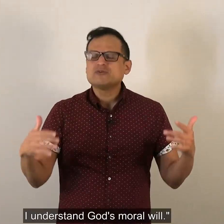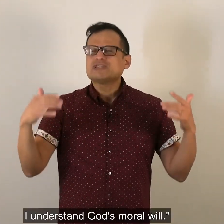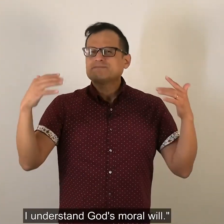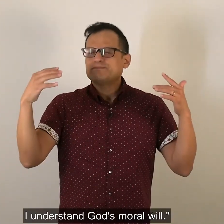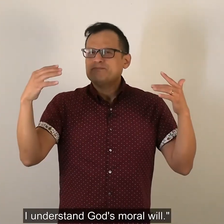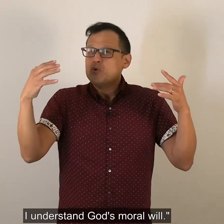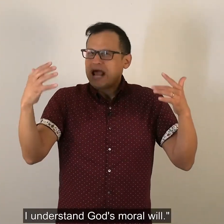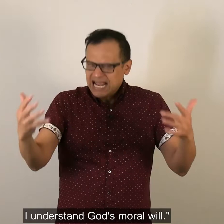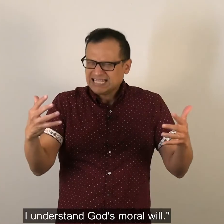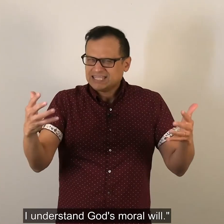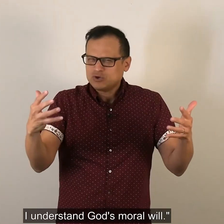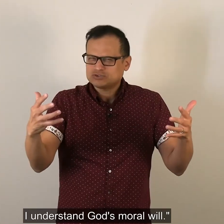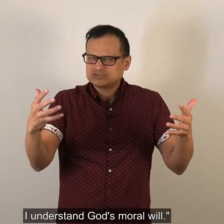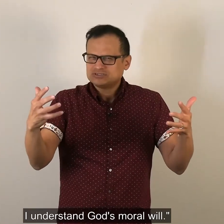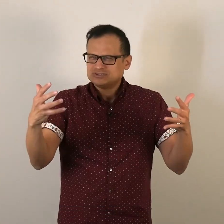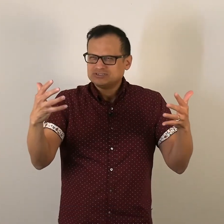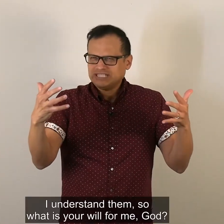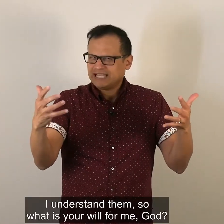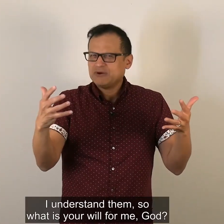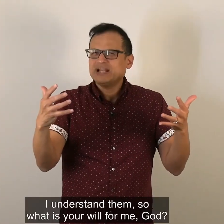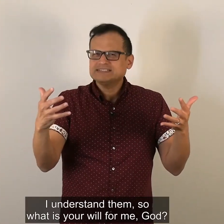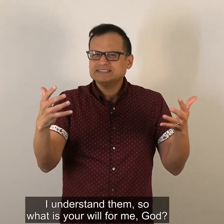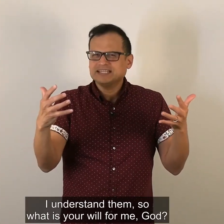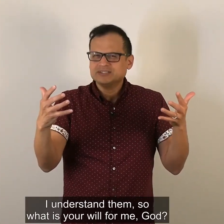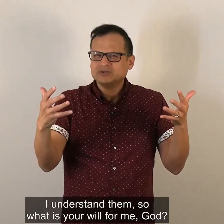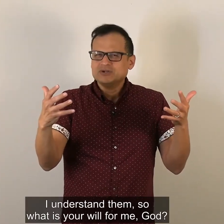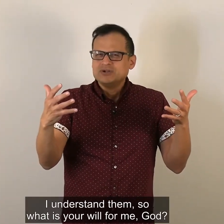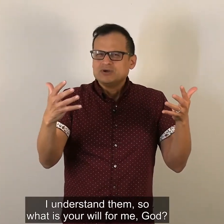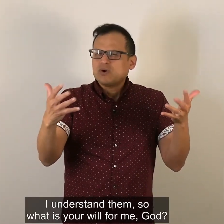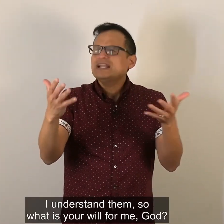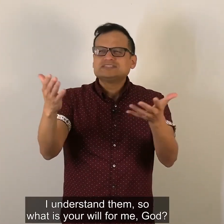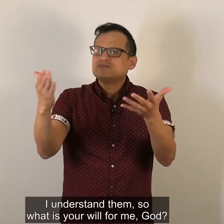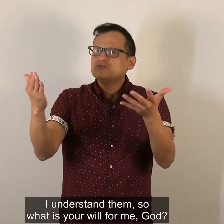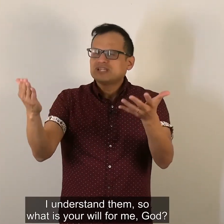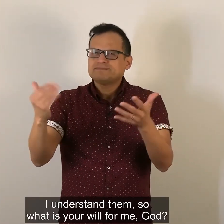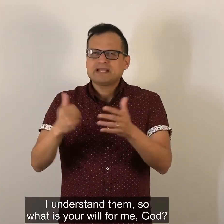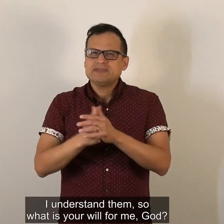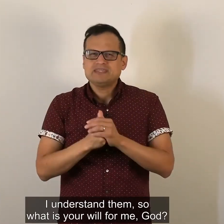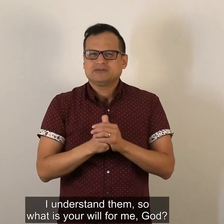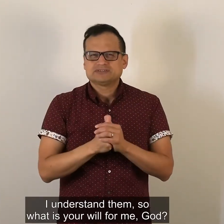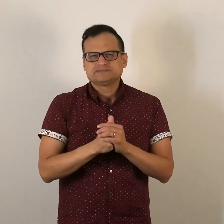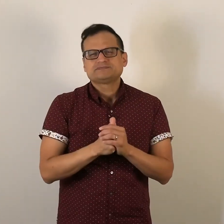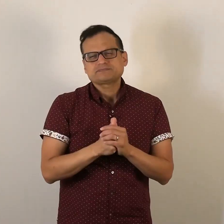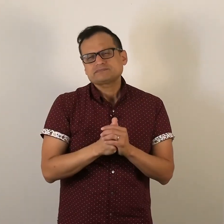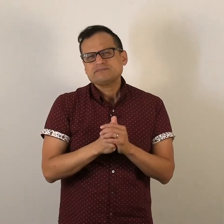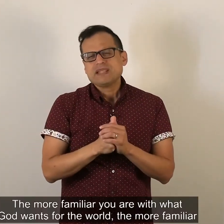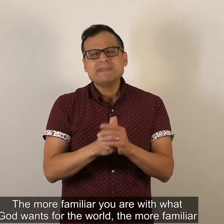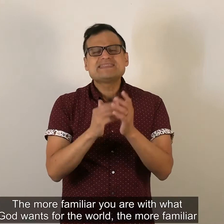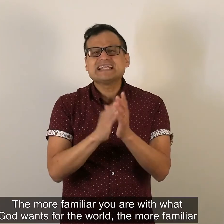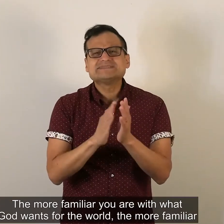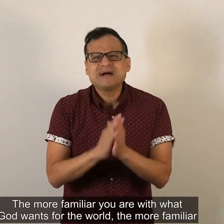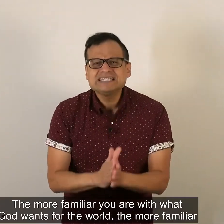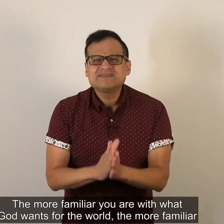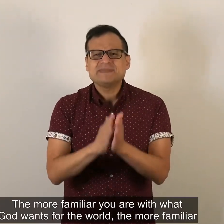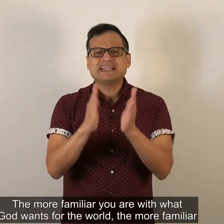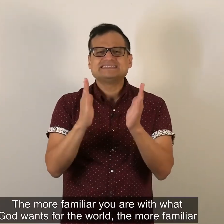voluntad moral de Dios, ya que ahora las entiendo, ¿cuál es tu voluntad para mí, Dios? Mientras más familiarizado